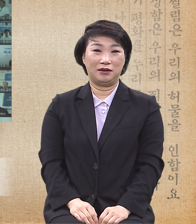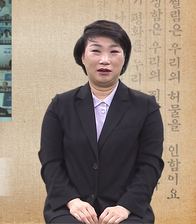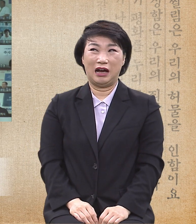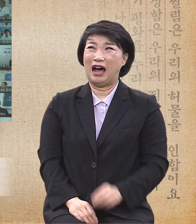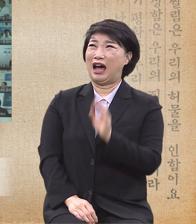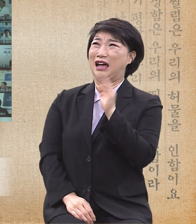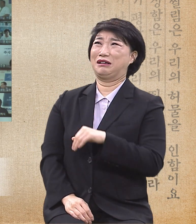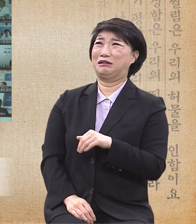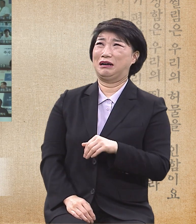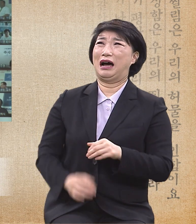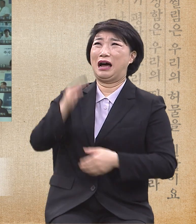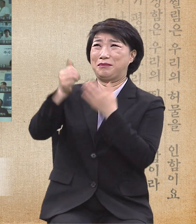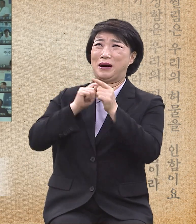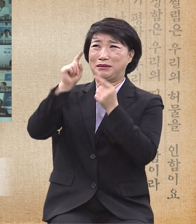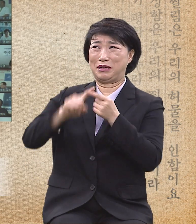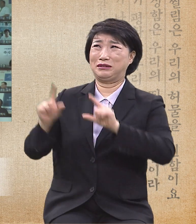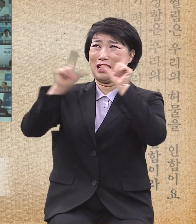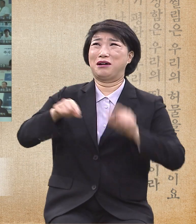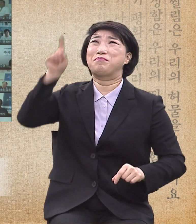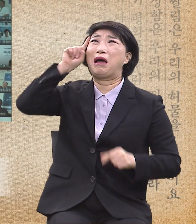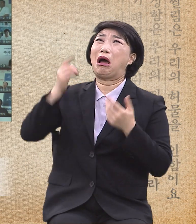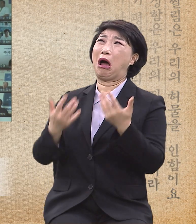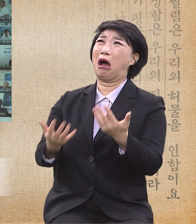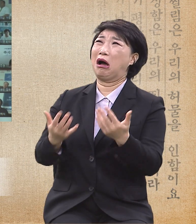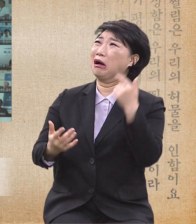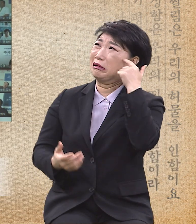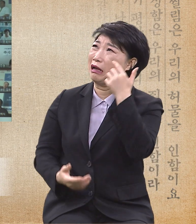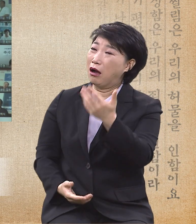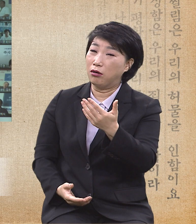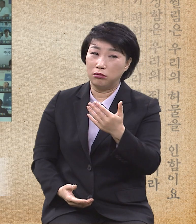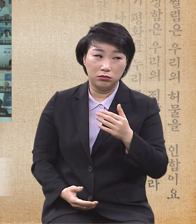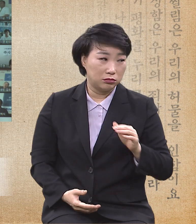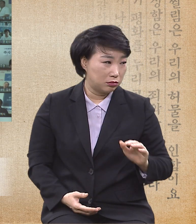어떻게 하나님 말씀대로 다 알아?